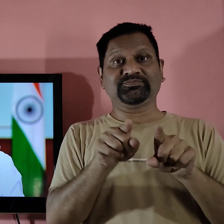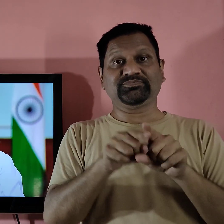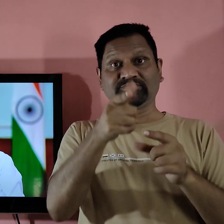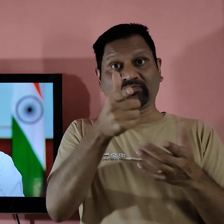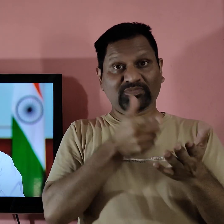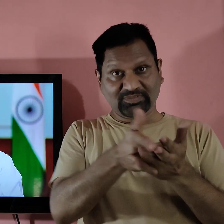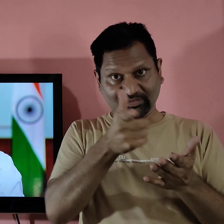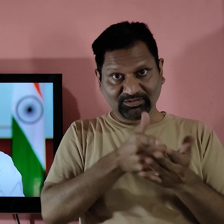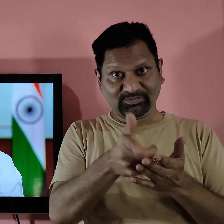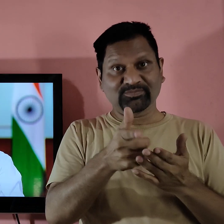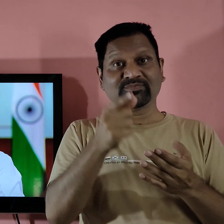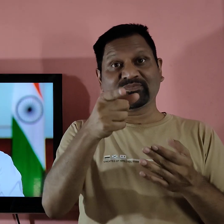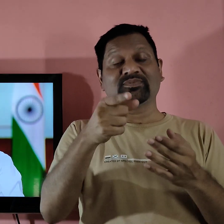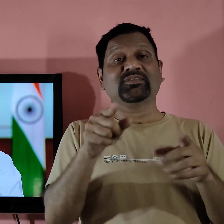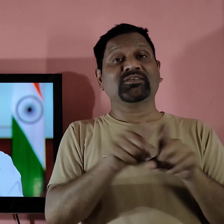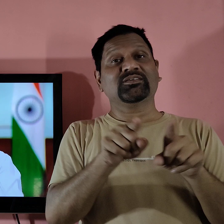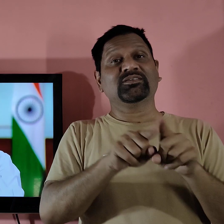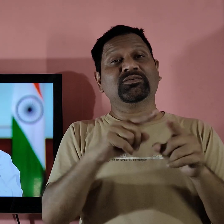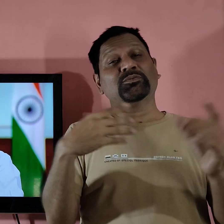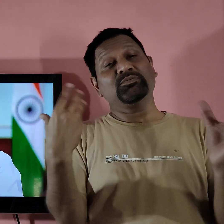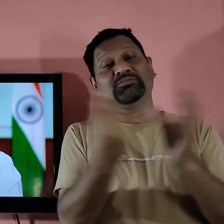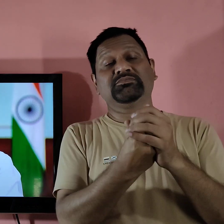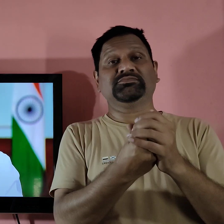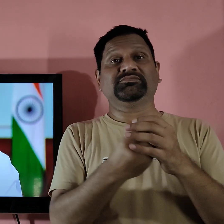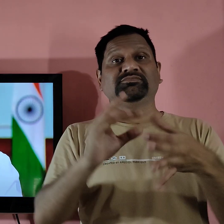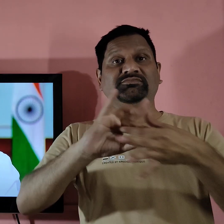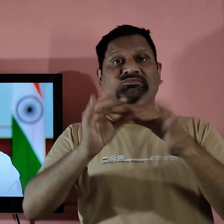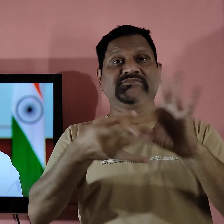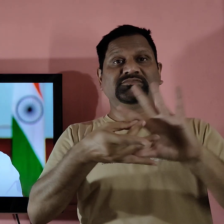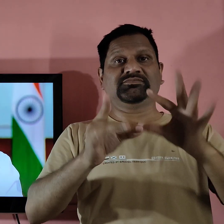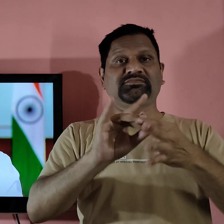गांव की सामूहिक शक्ति से ही होगी।